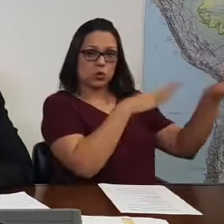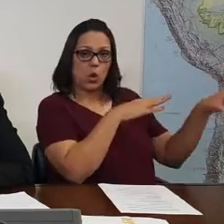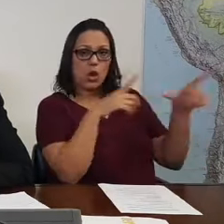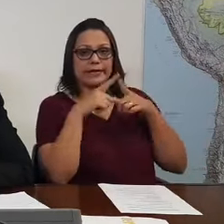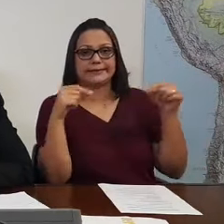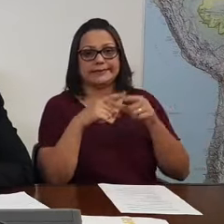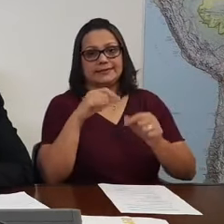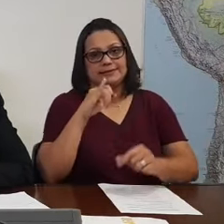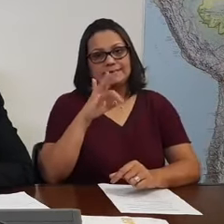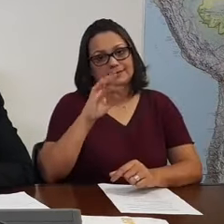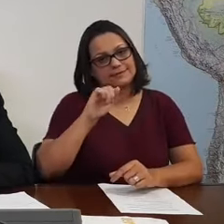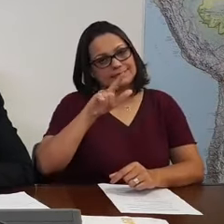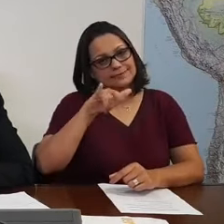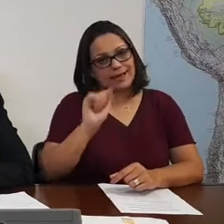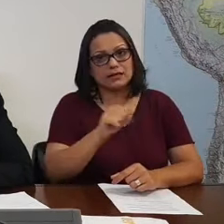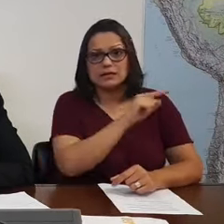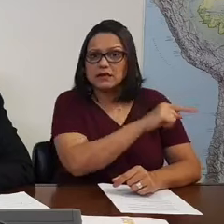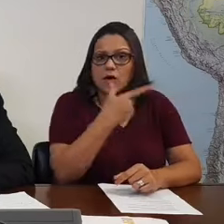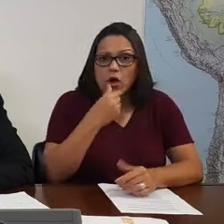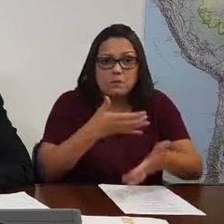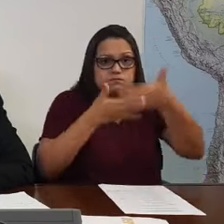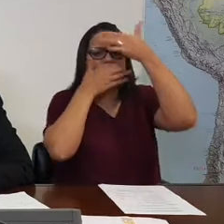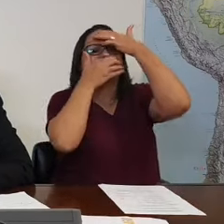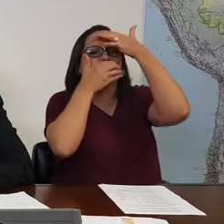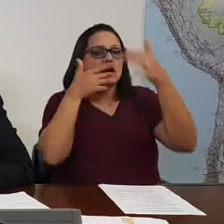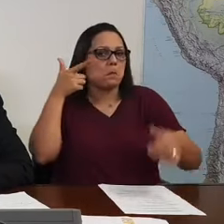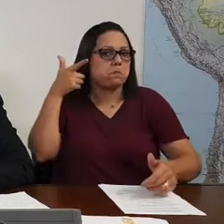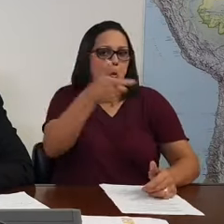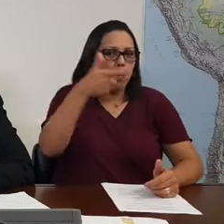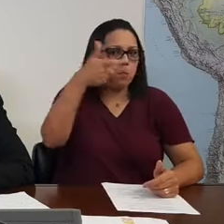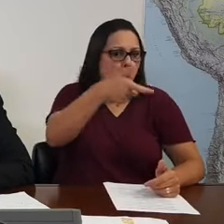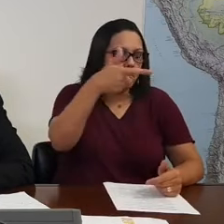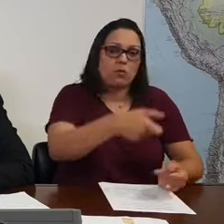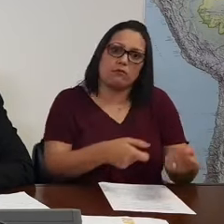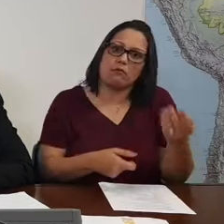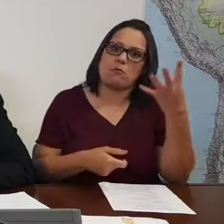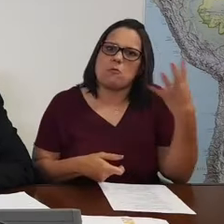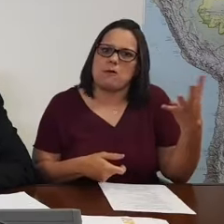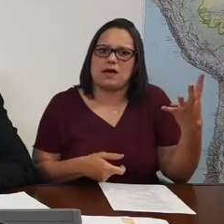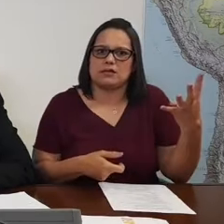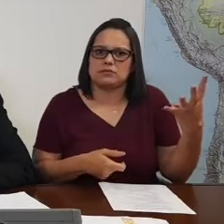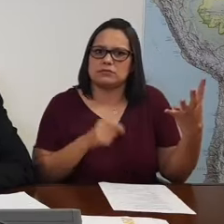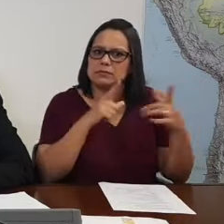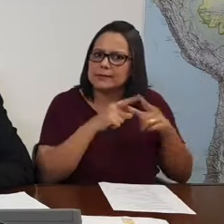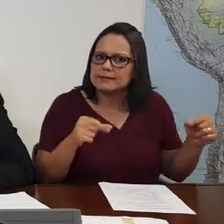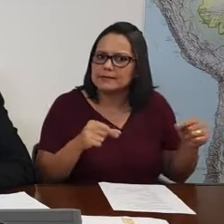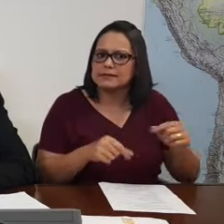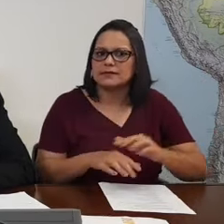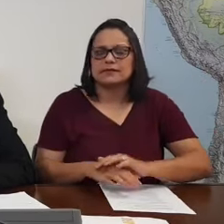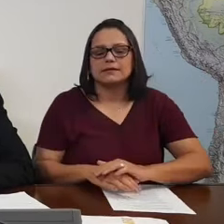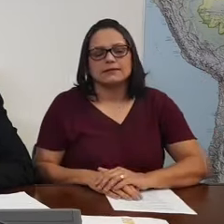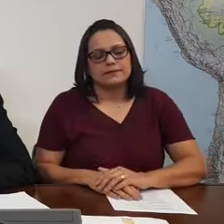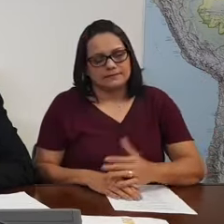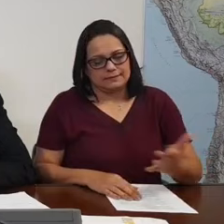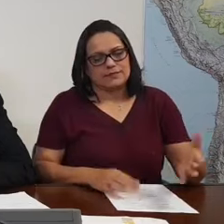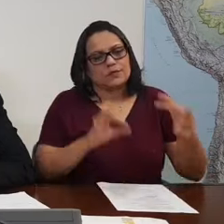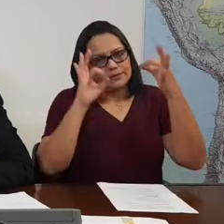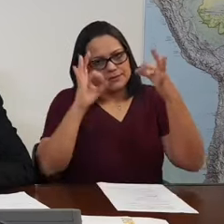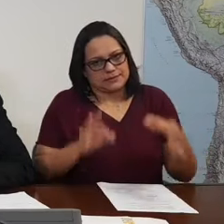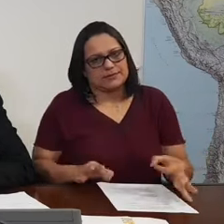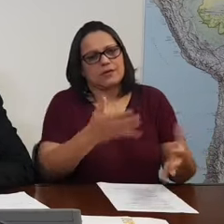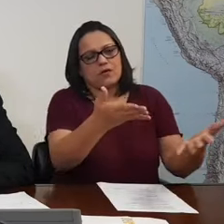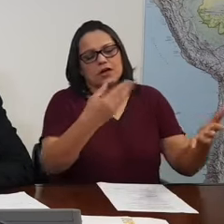esse terrorista responsável por 4 execuções na Itália, tá certo? E ele, com toda certeza, agora